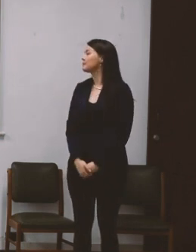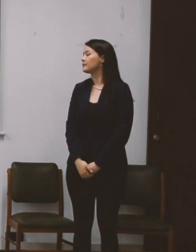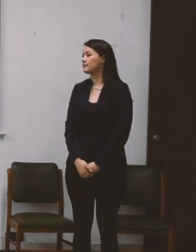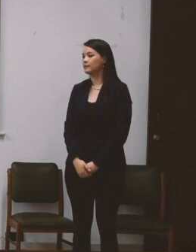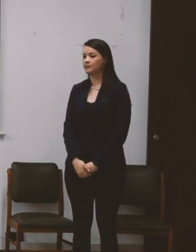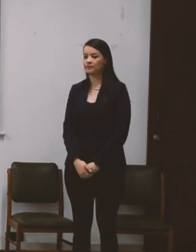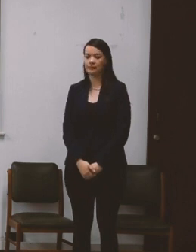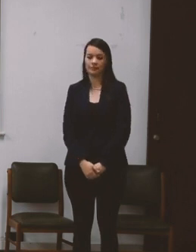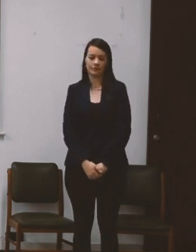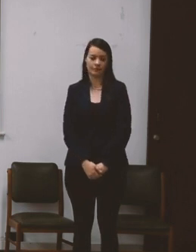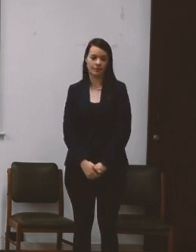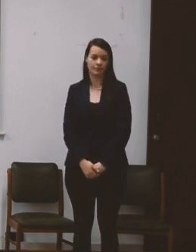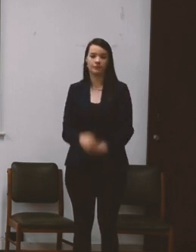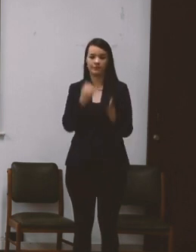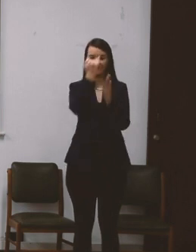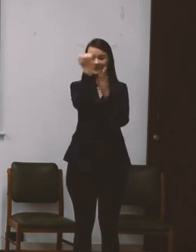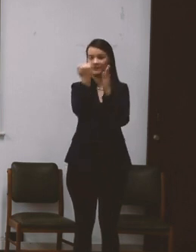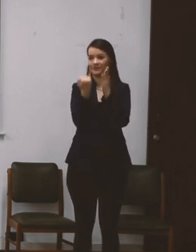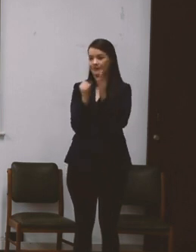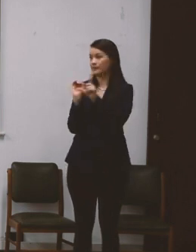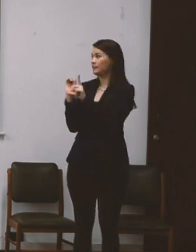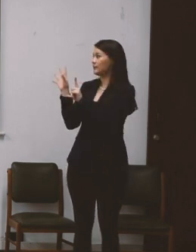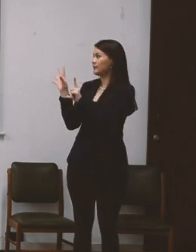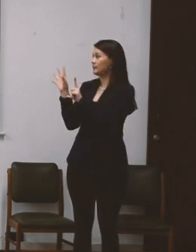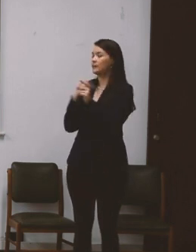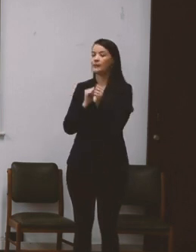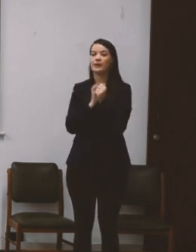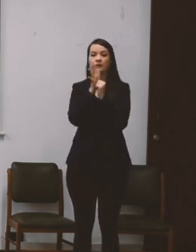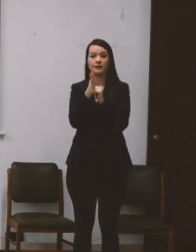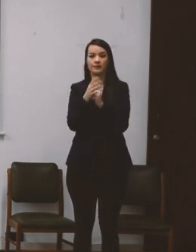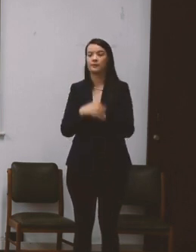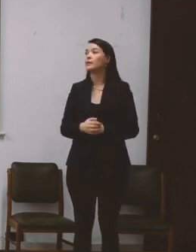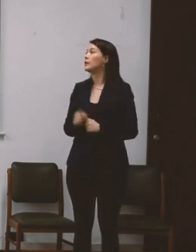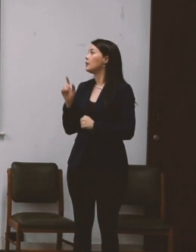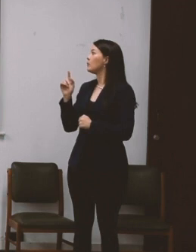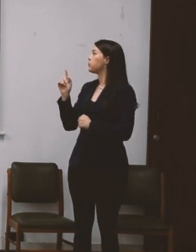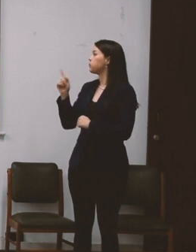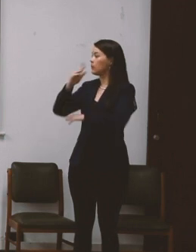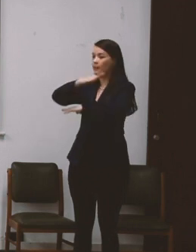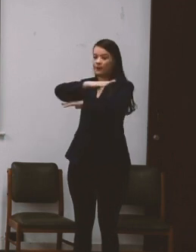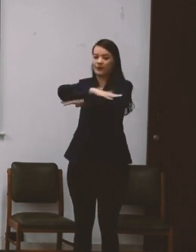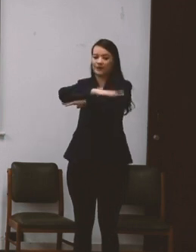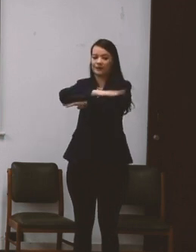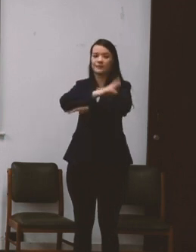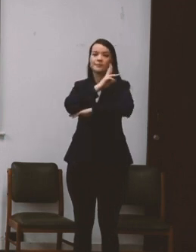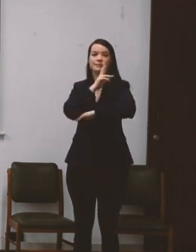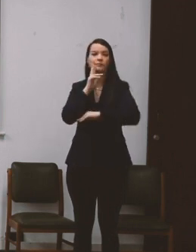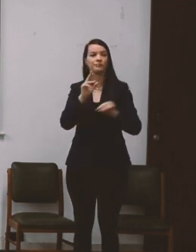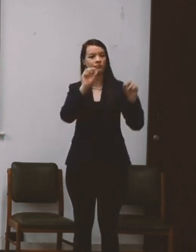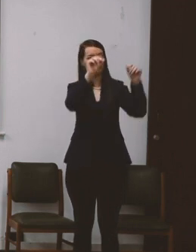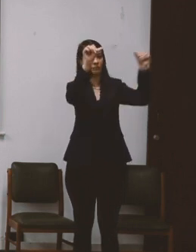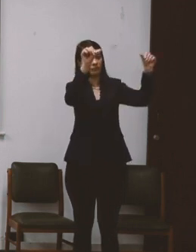quisiera describirles la siguiente imagen. Una fotografía de las ventanas de un restaurante. En ellas se exhiben